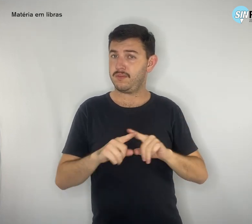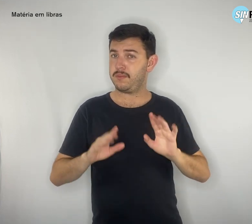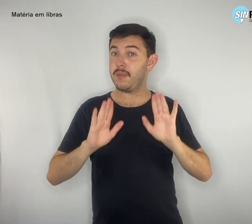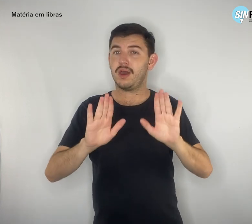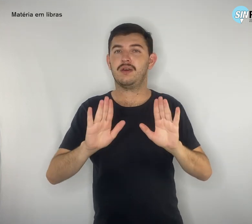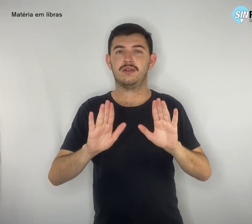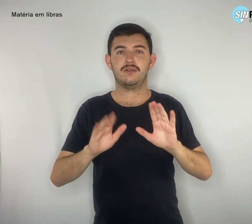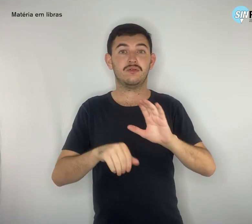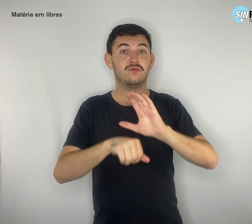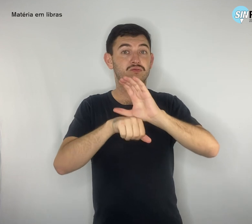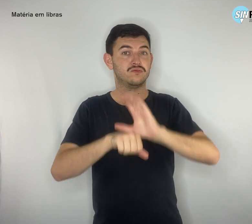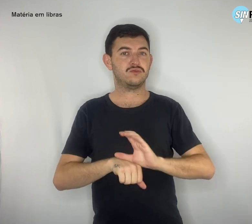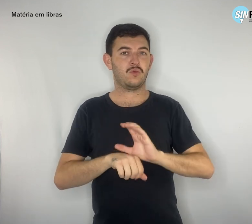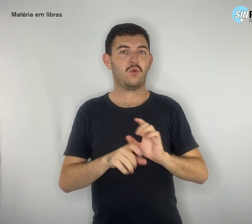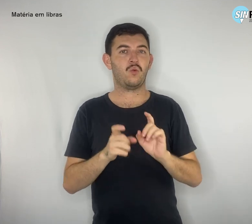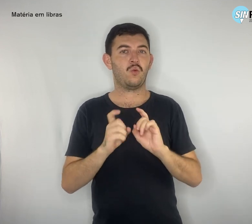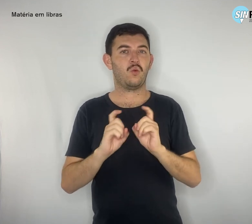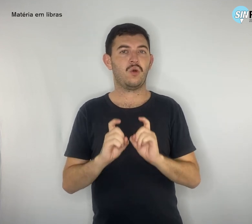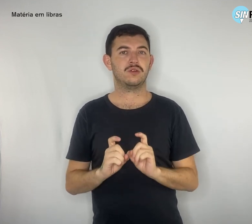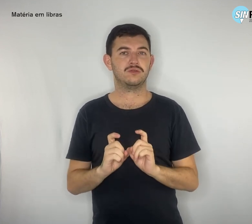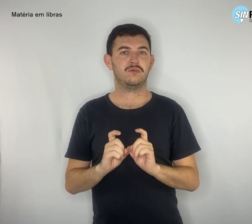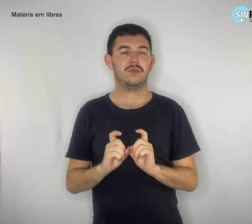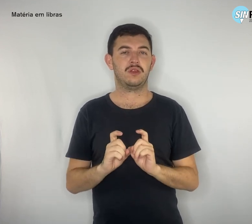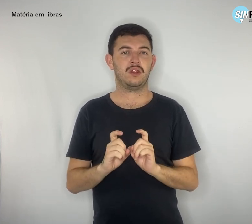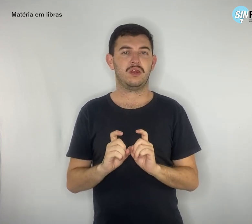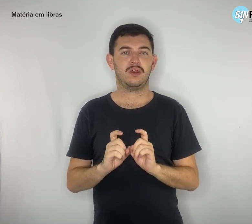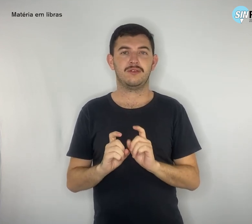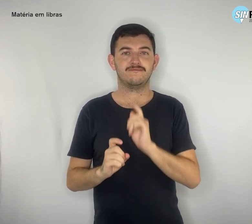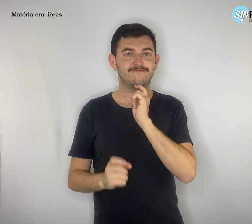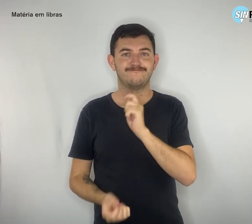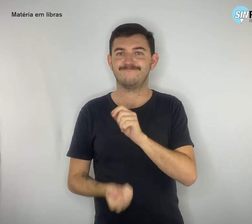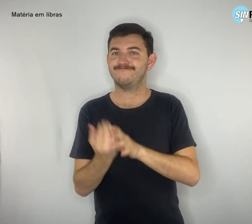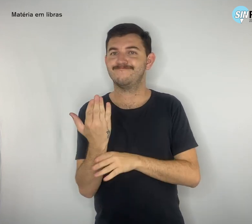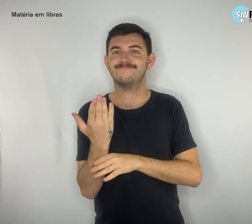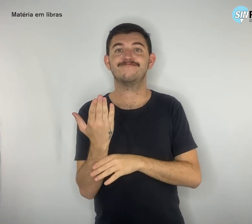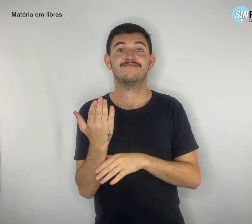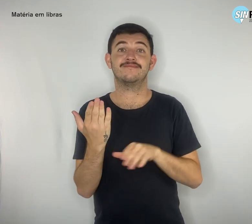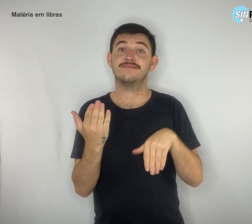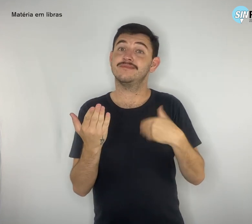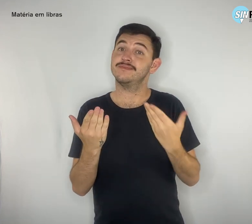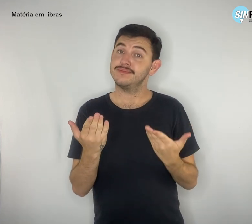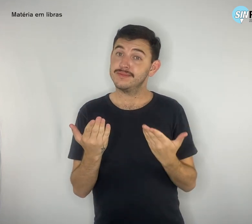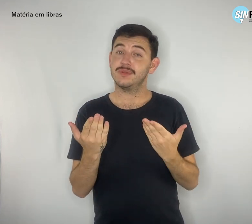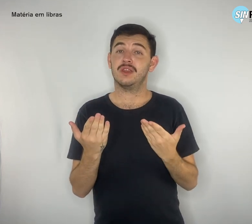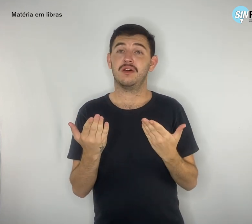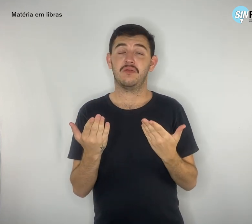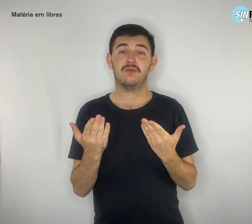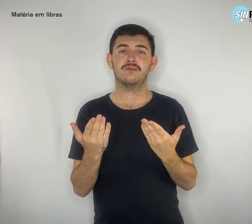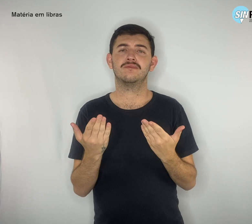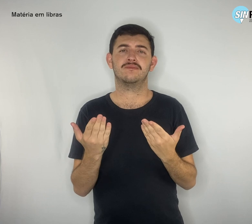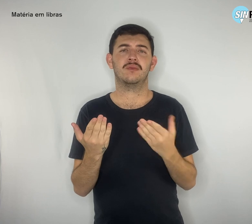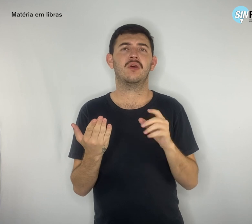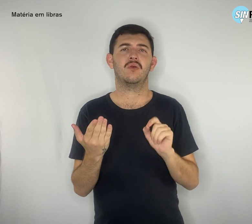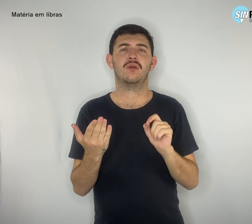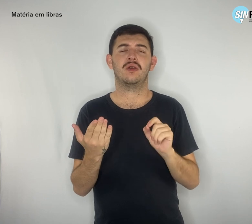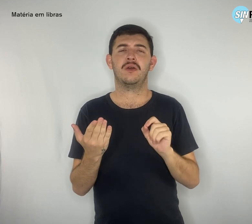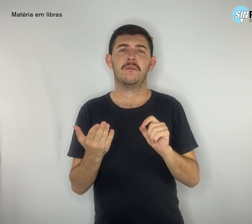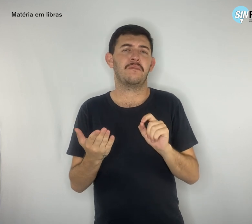de administração não existe ainda desse modo não seria possível aplicar nenhum